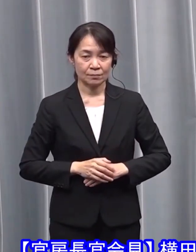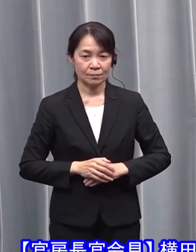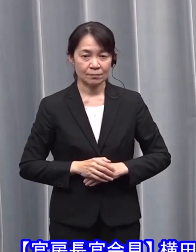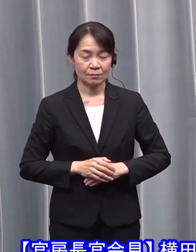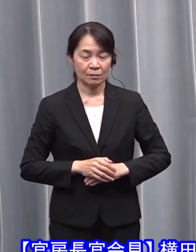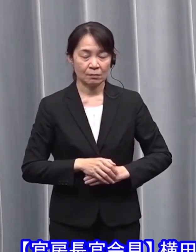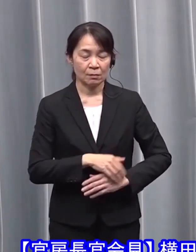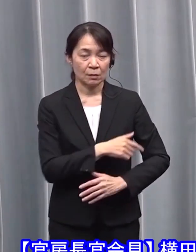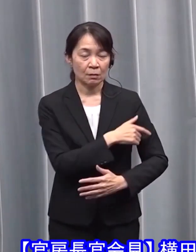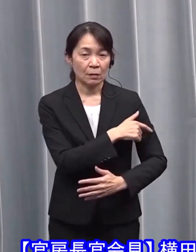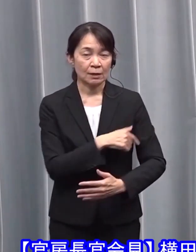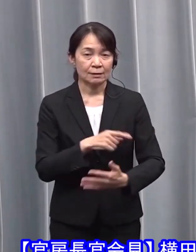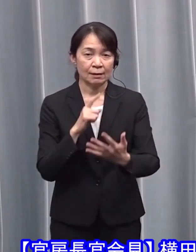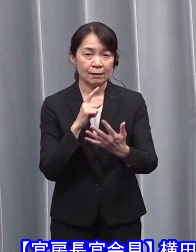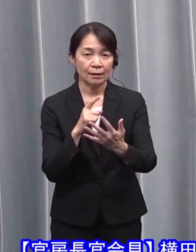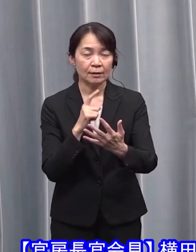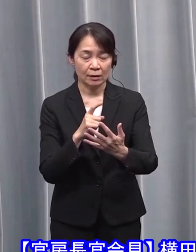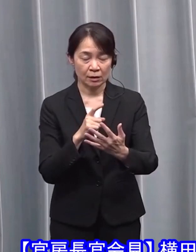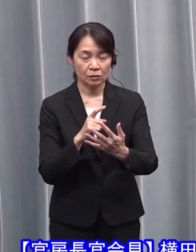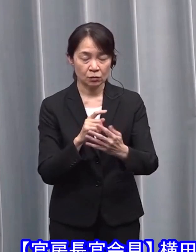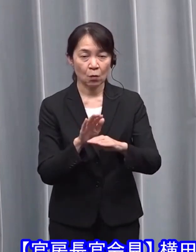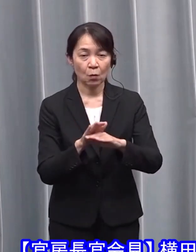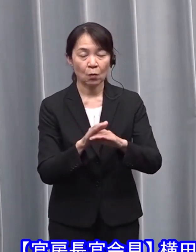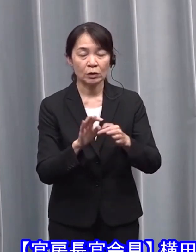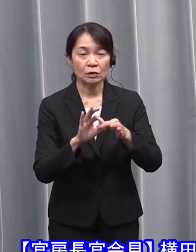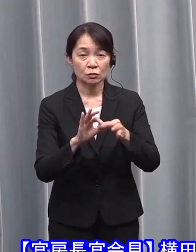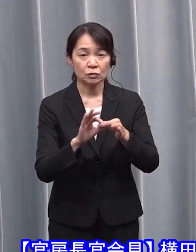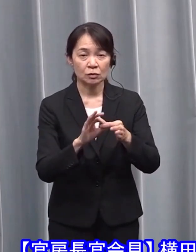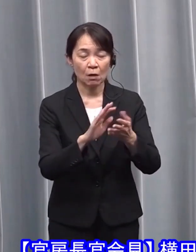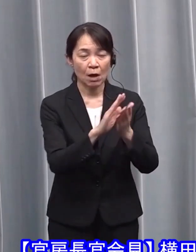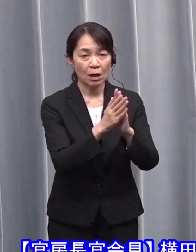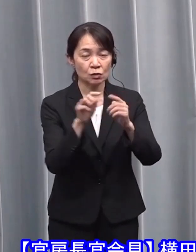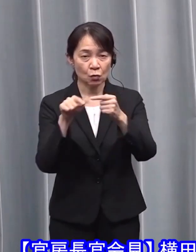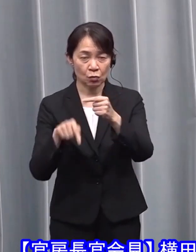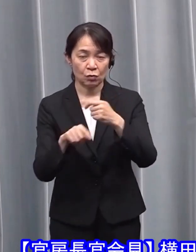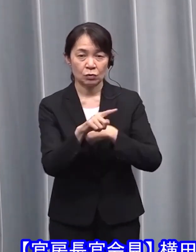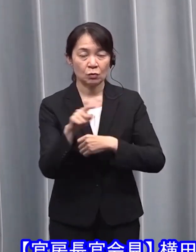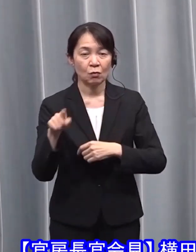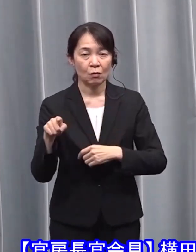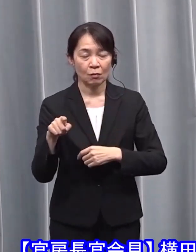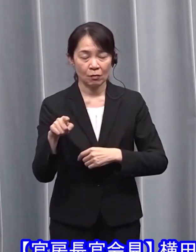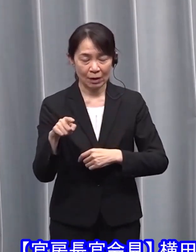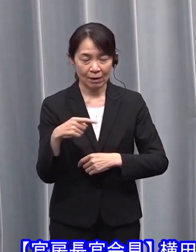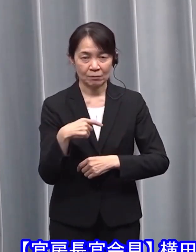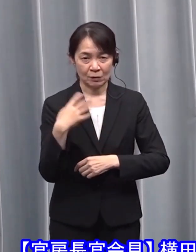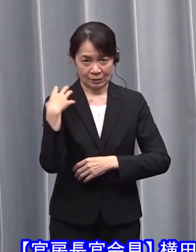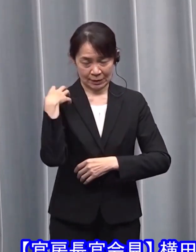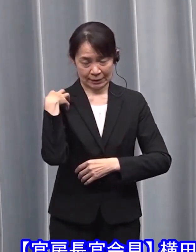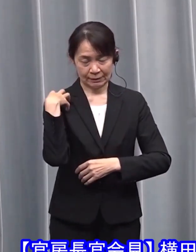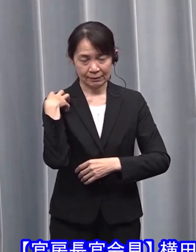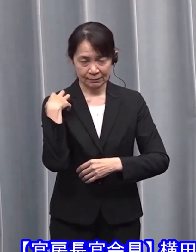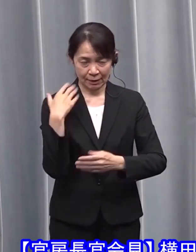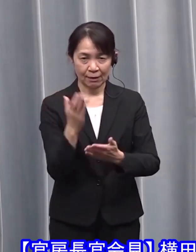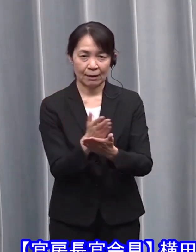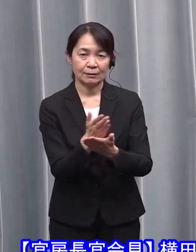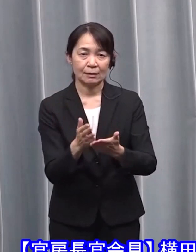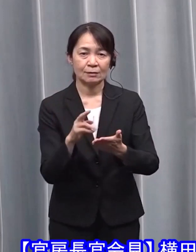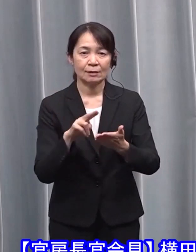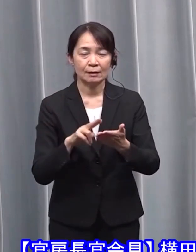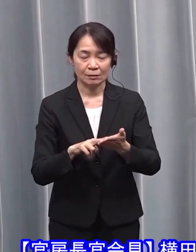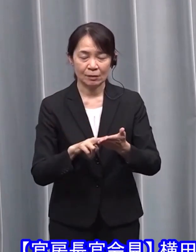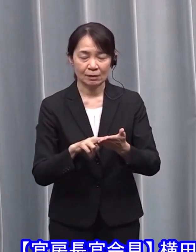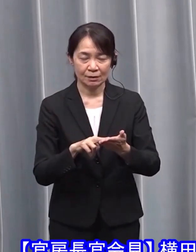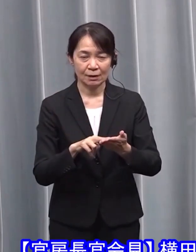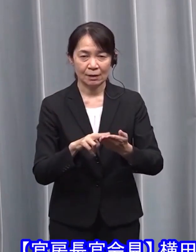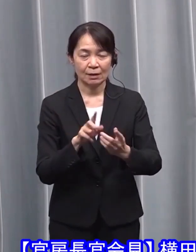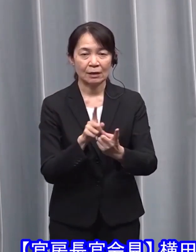記者会見の在り方については各省庁がそれぞれの責任において判断し対応しているものと承知し